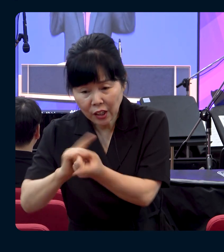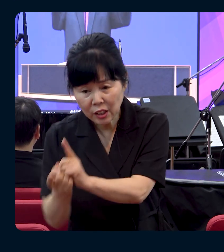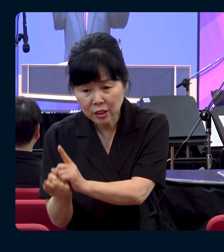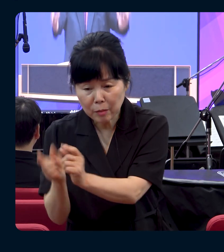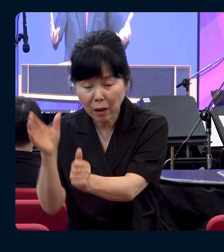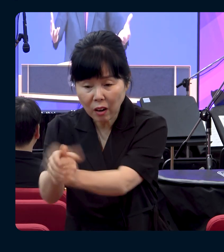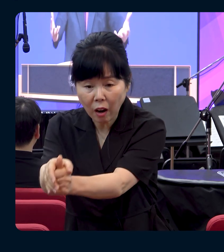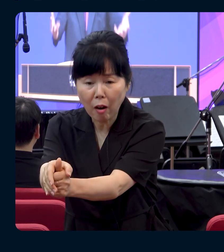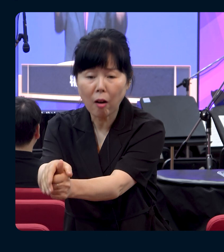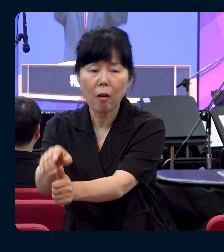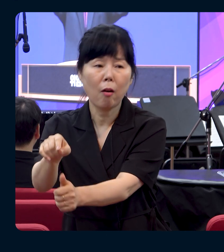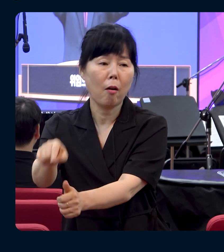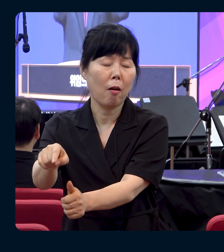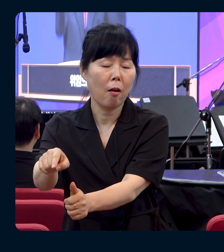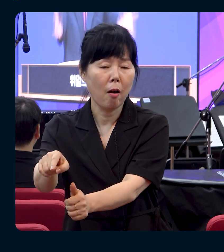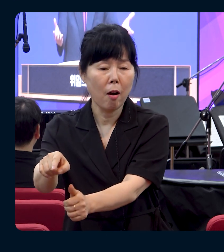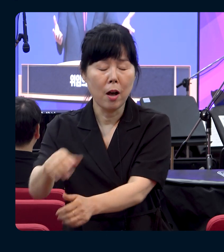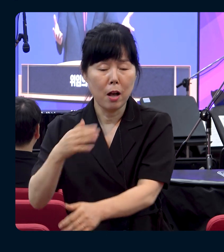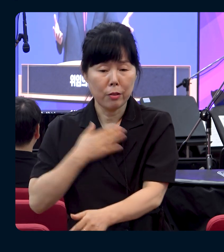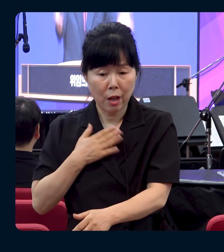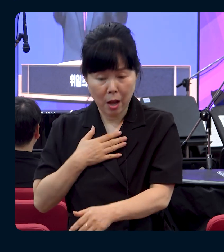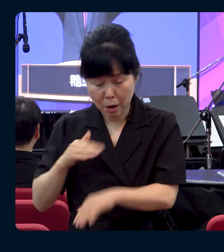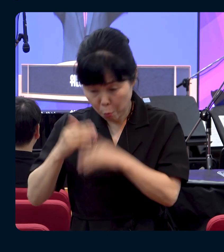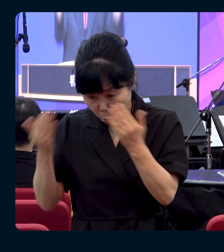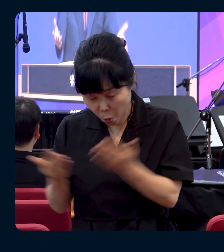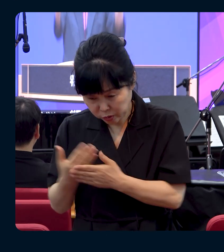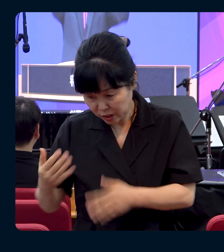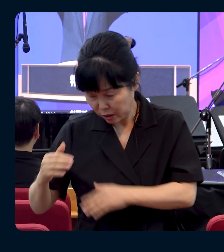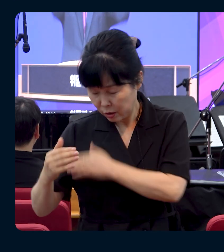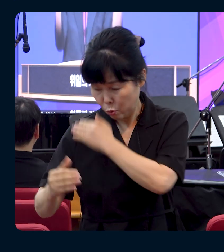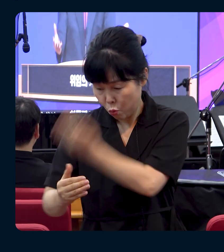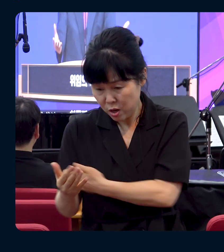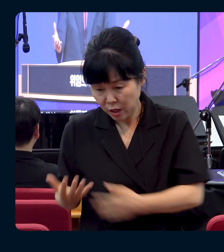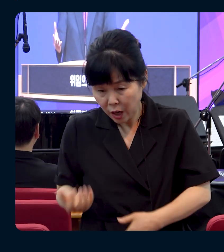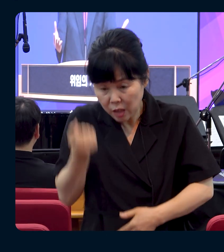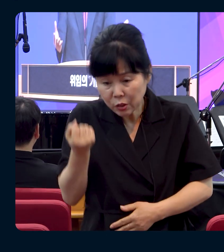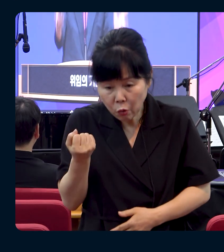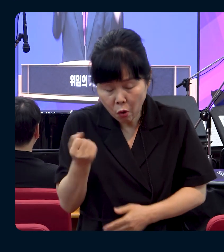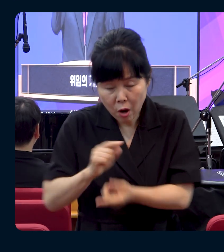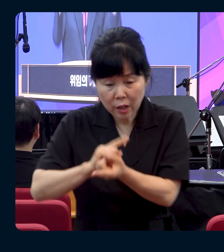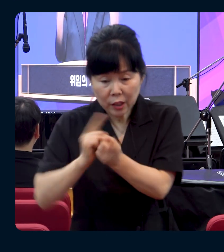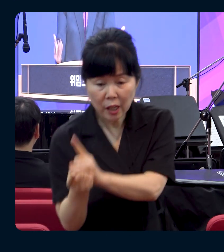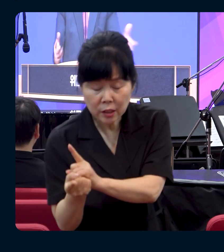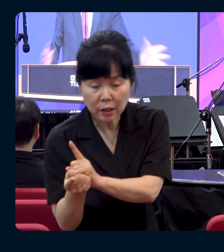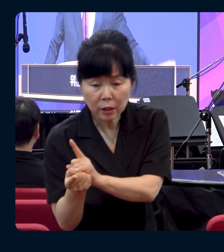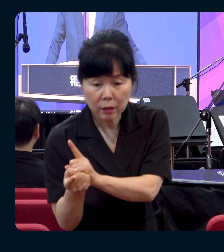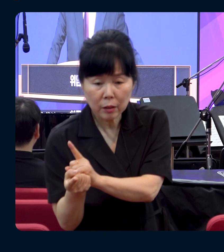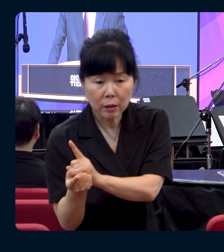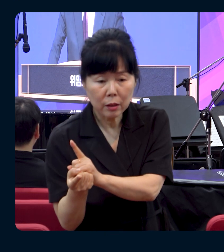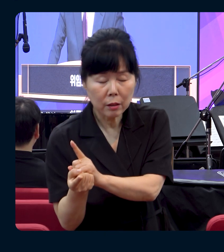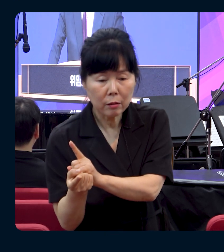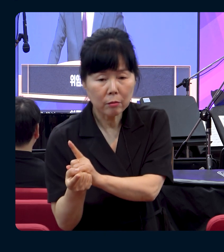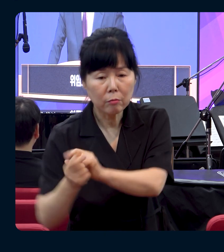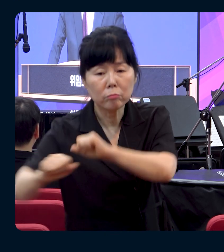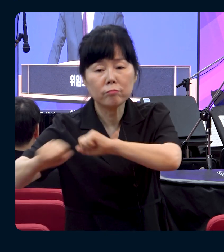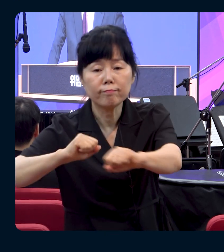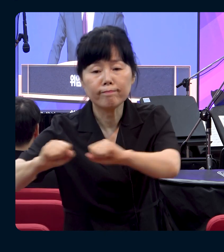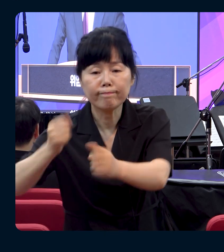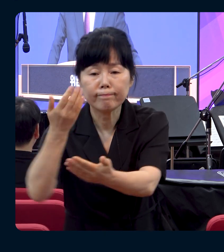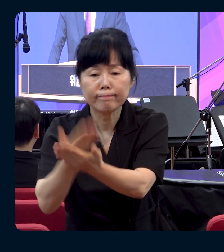완전히 맡기면서 내 모든 것을 가지고 내가 좀 해다오라고 말하는 건 절대 쉽지 않아요.